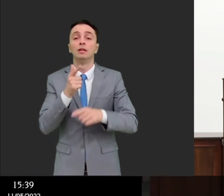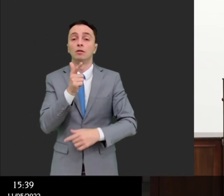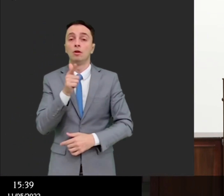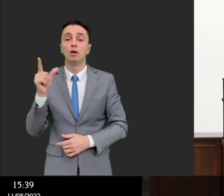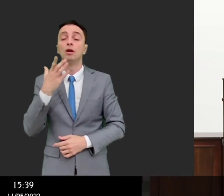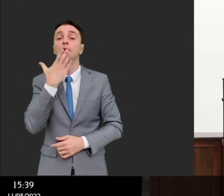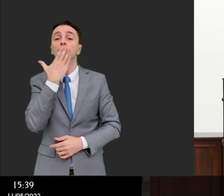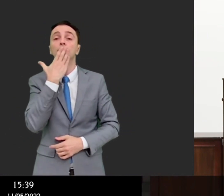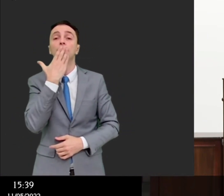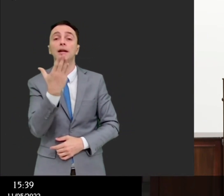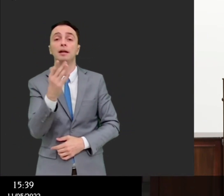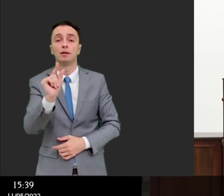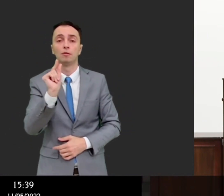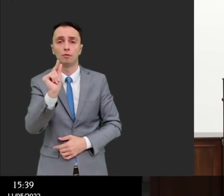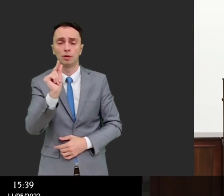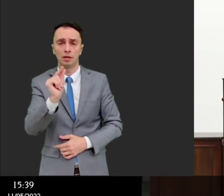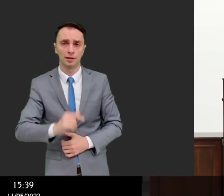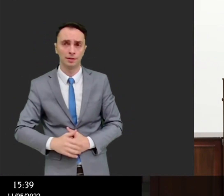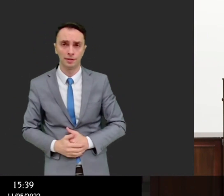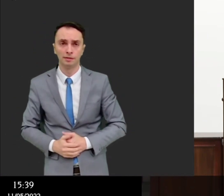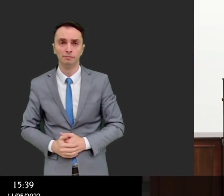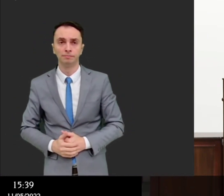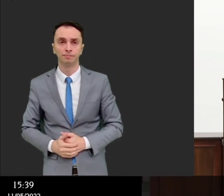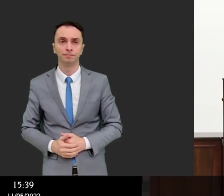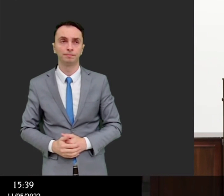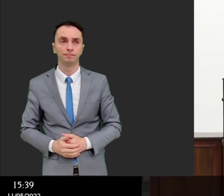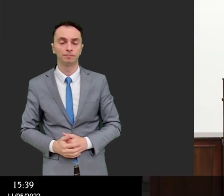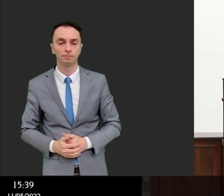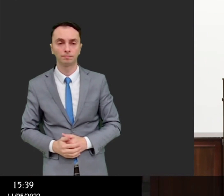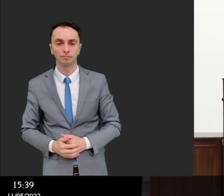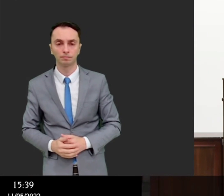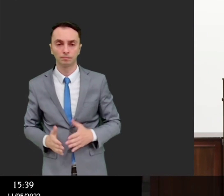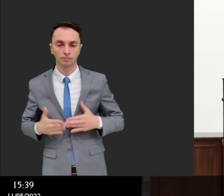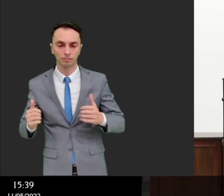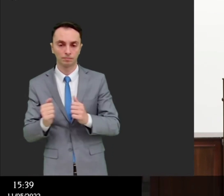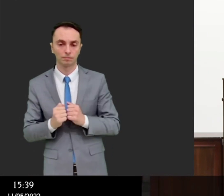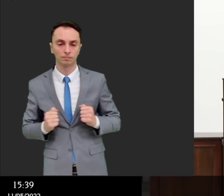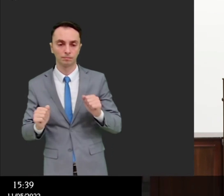Irmandade que, irmãos, sobre